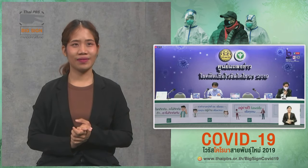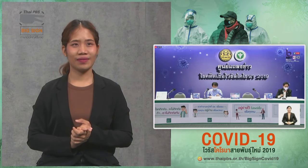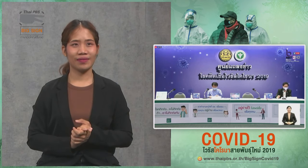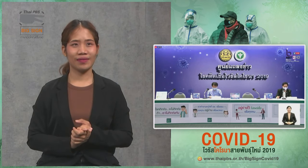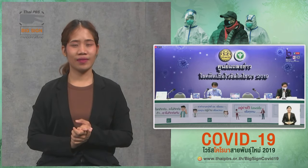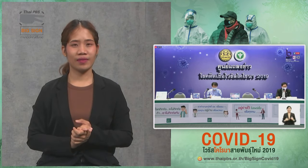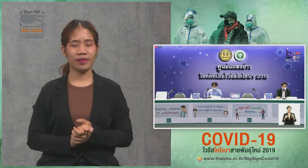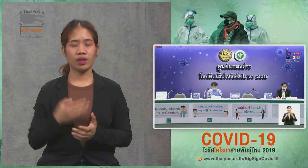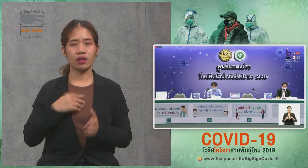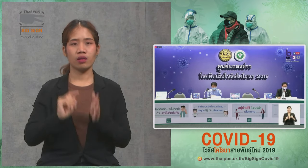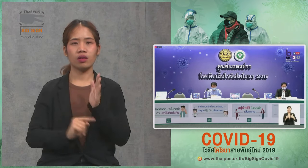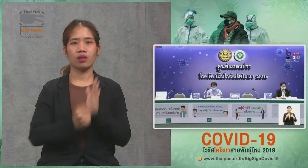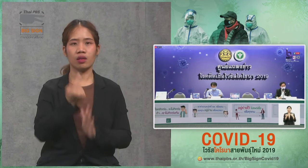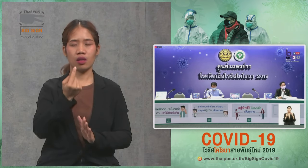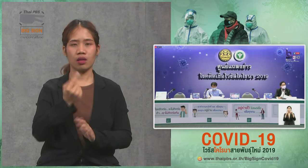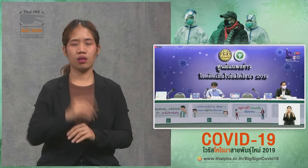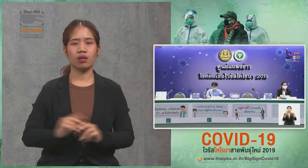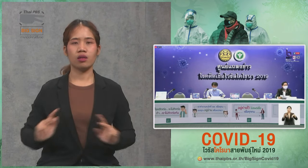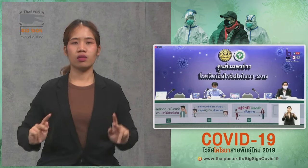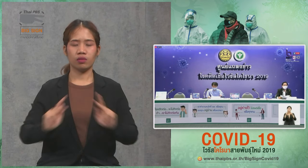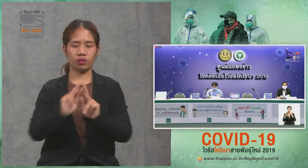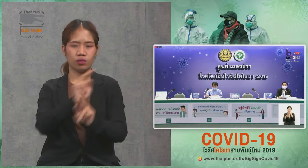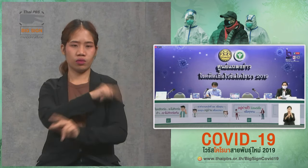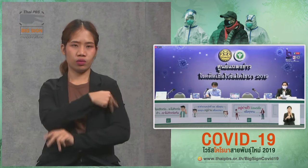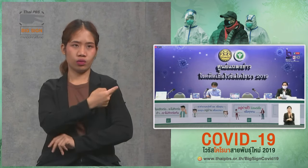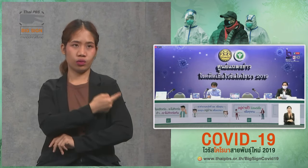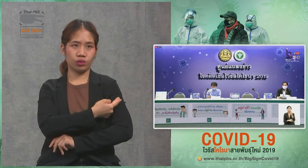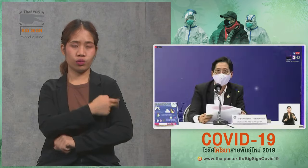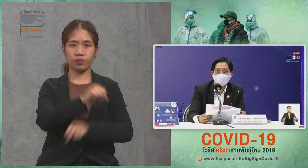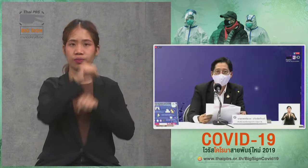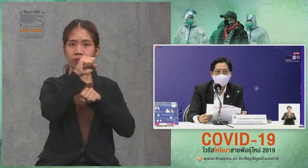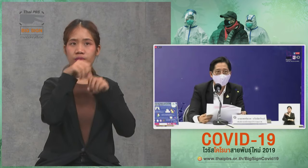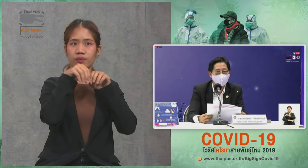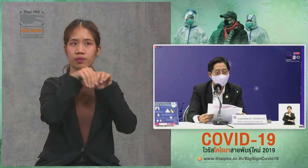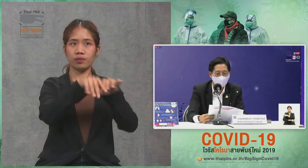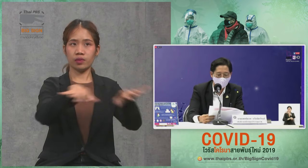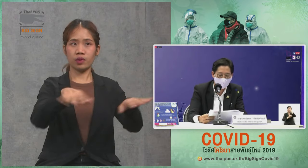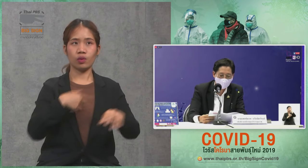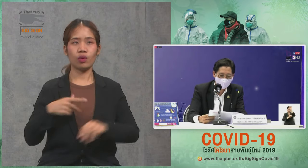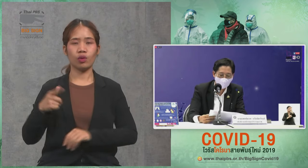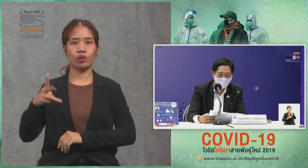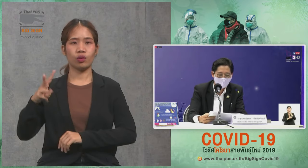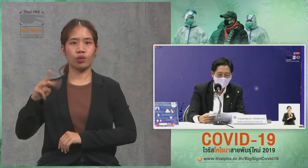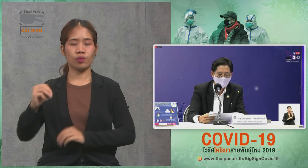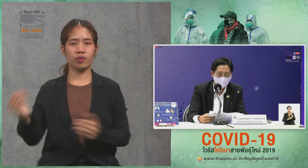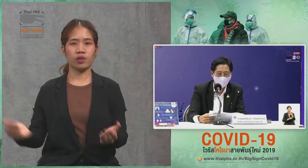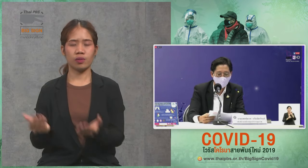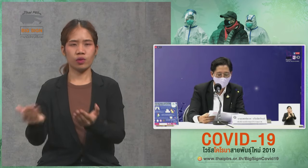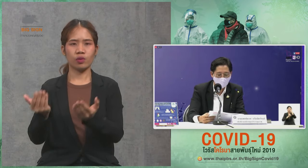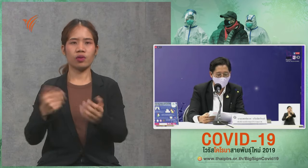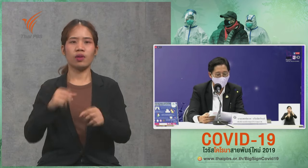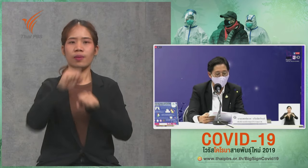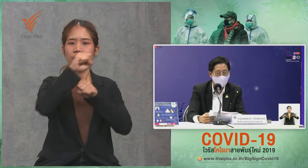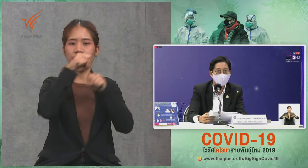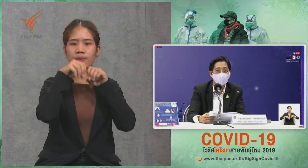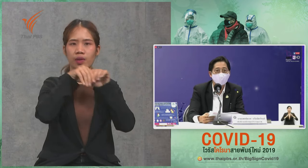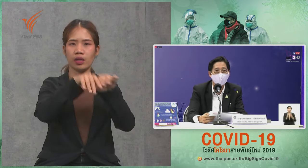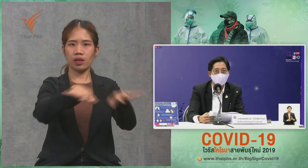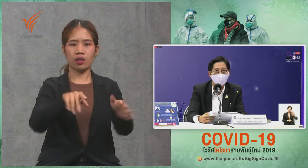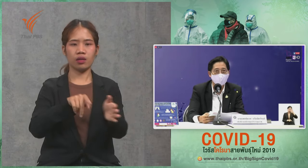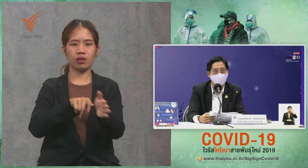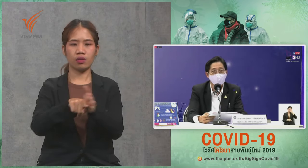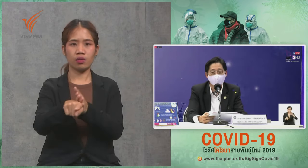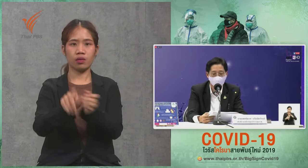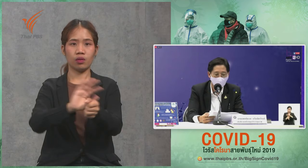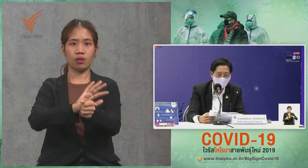คือเรื่องแรกนะครับก็กระทรวงสาธารณสุขประกาศตั้งแต่กรมสนับสนุนได้เสนอให้ประกาศผู้ป่วยโควิดนี่เป็นผู้ป่ว